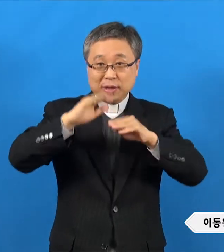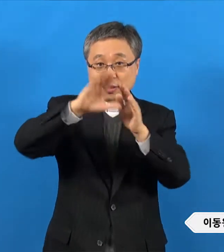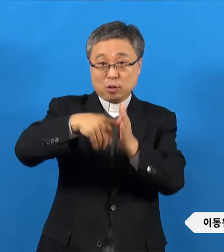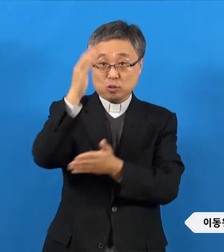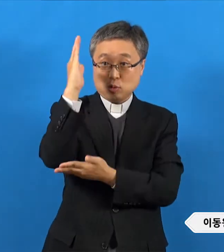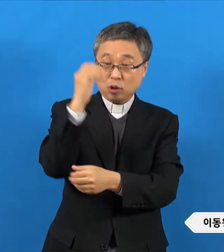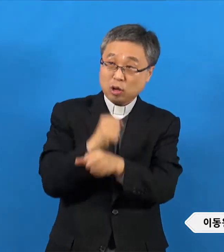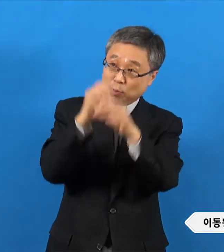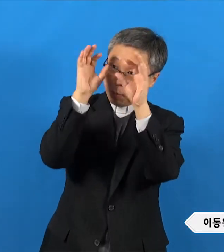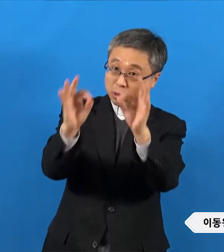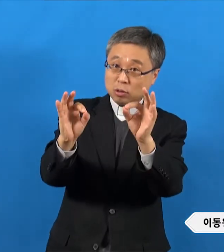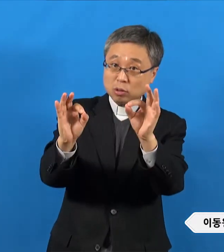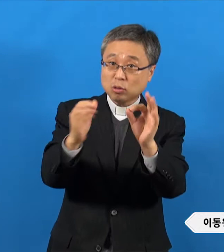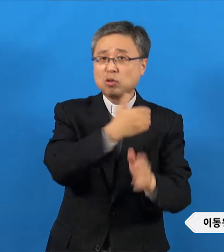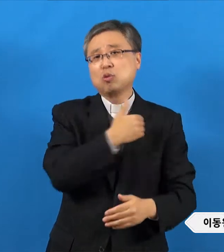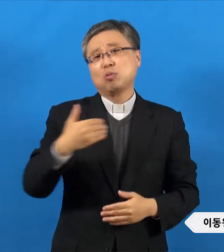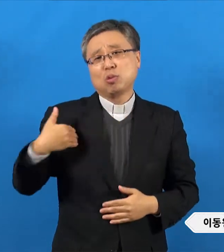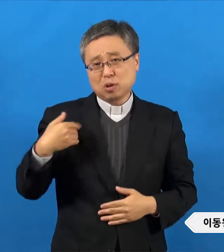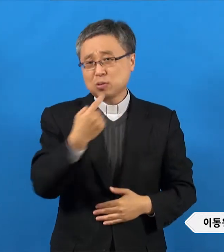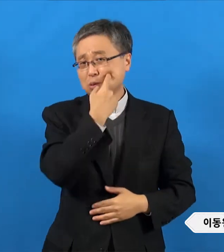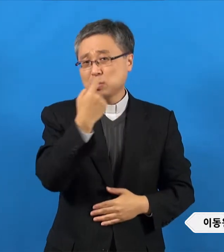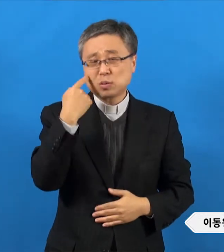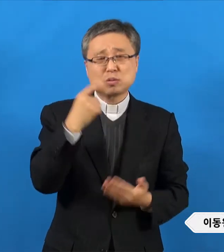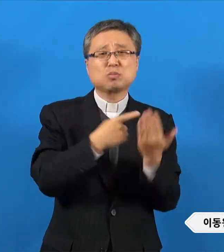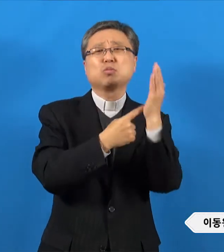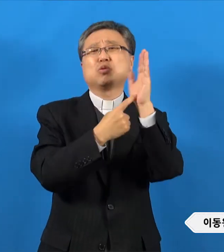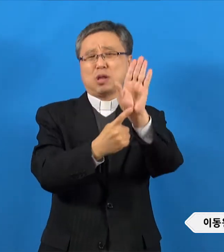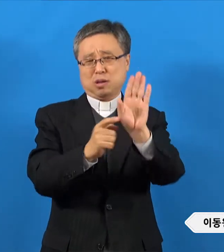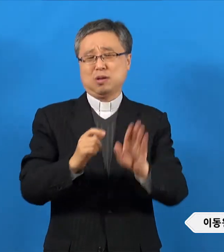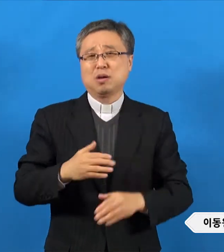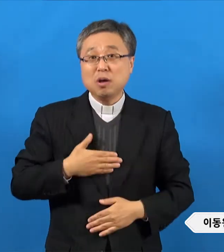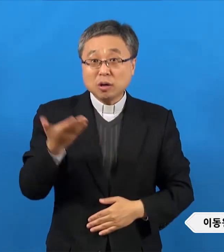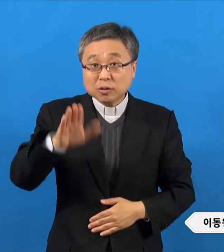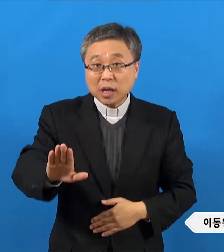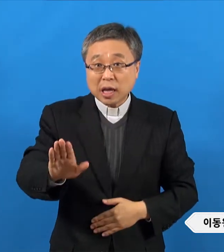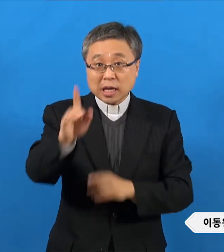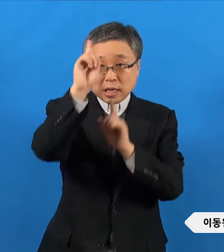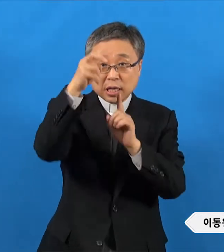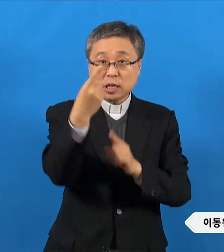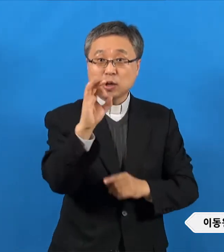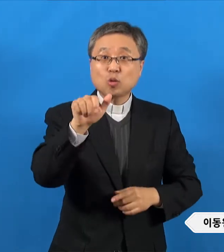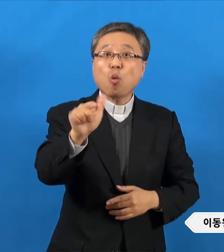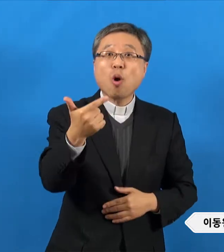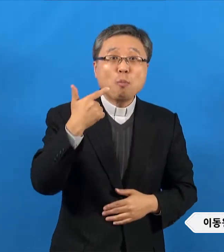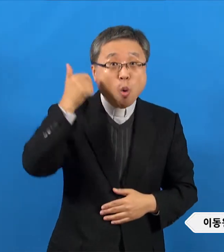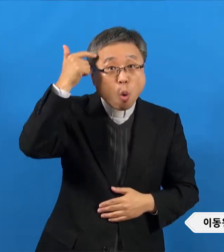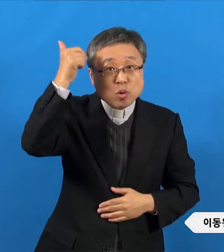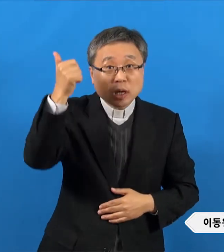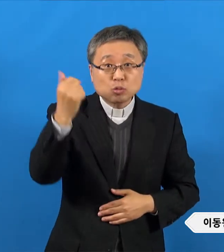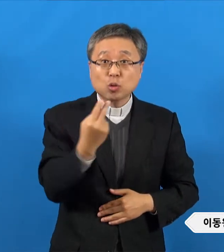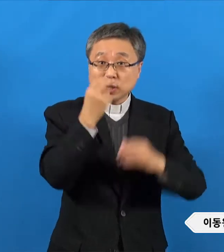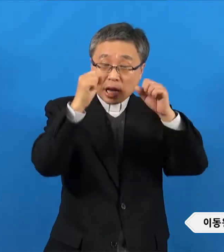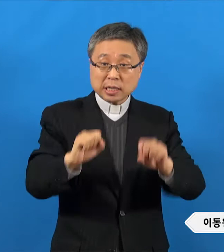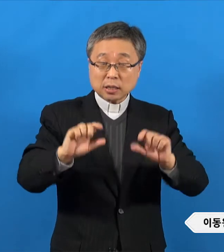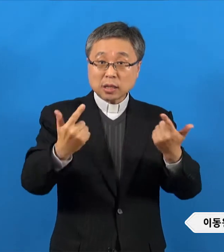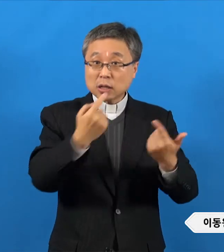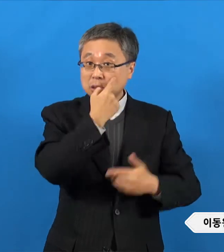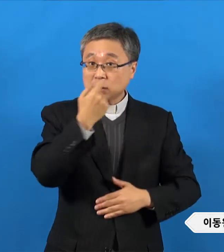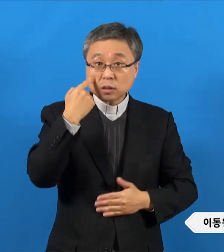증거가 되잖아요. 네. 근데 이동원 목사라는 사람은 존재하지 않는다. 증명이 쉽겠습니까? 어렵겠습니까? 여기서